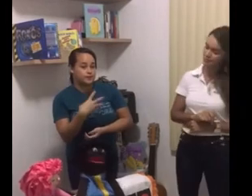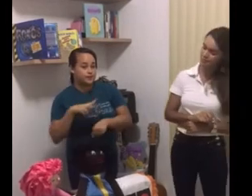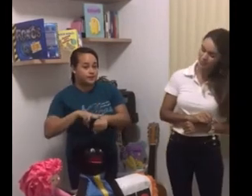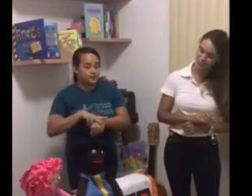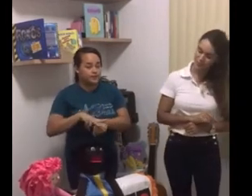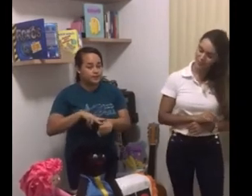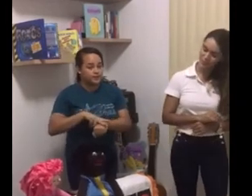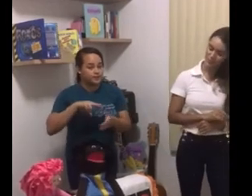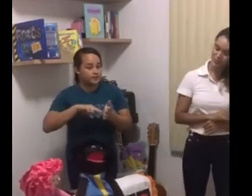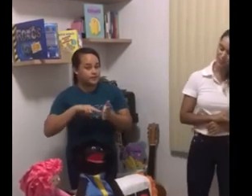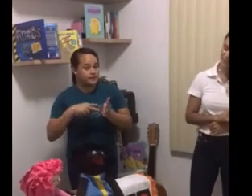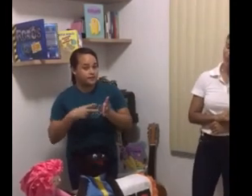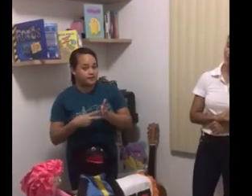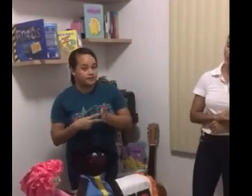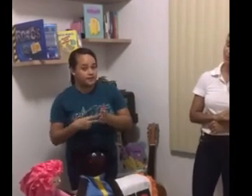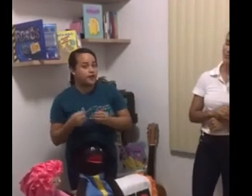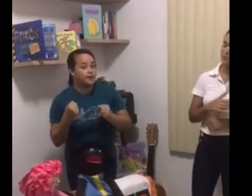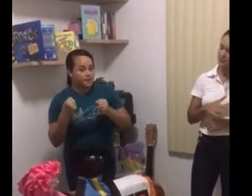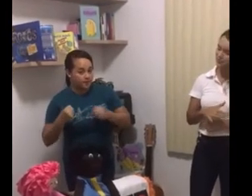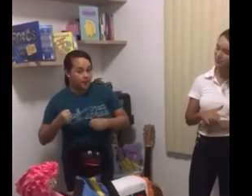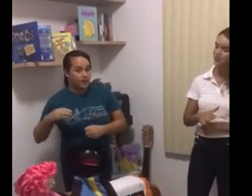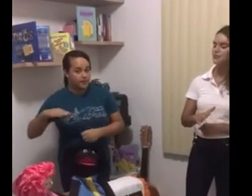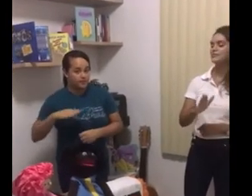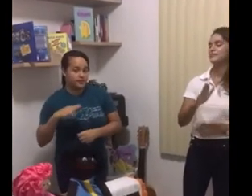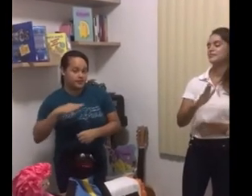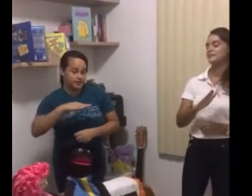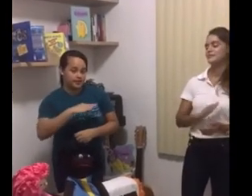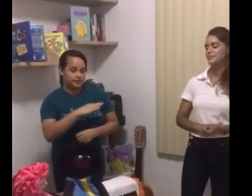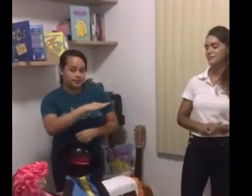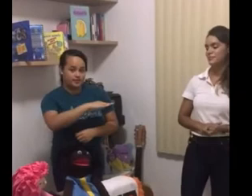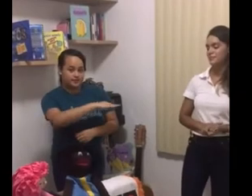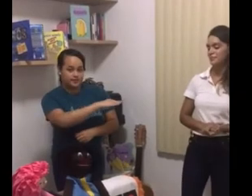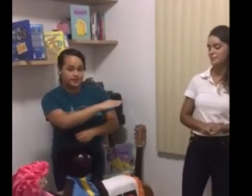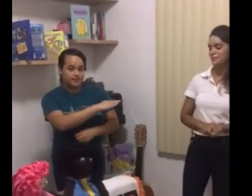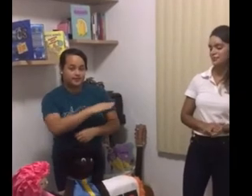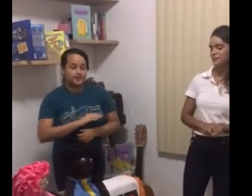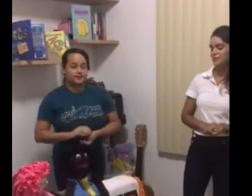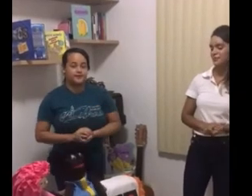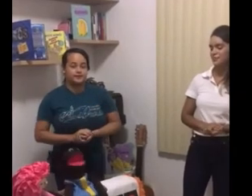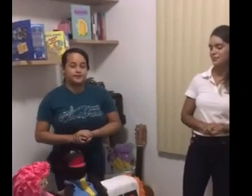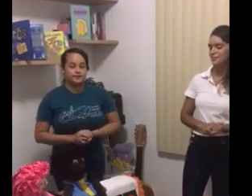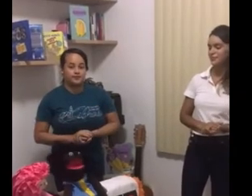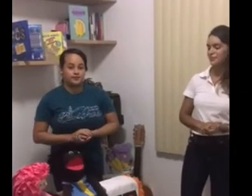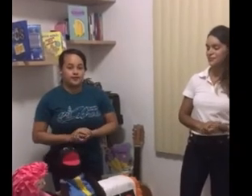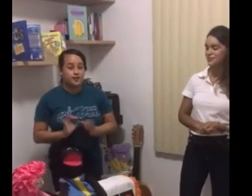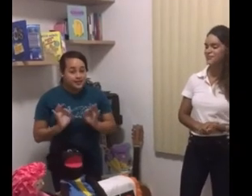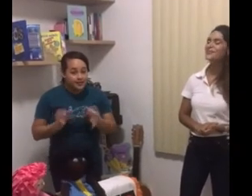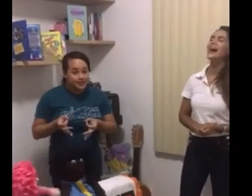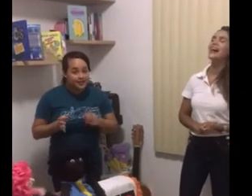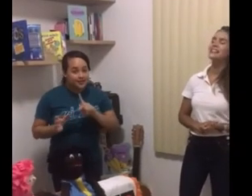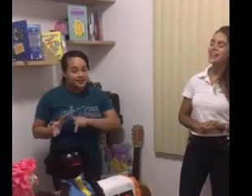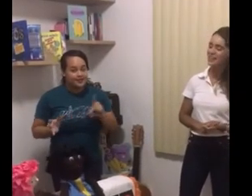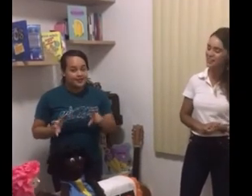verde significa que os veículos podem seguir seu percurso. Acertei,